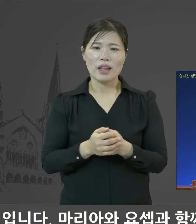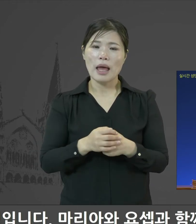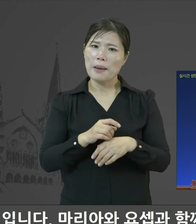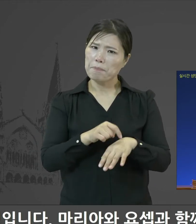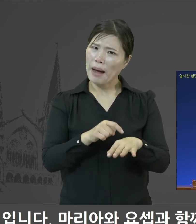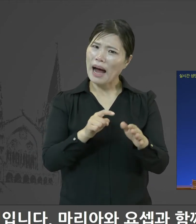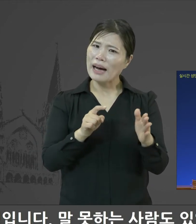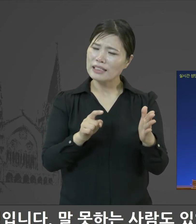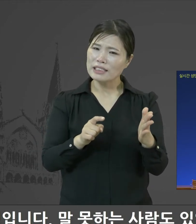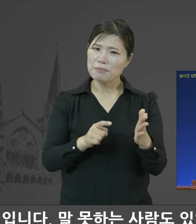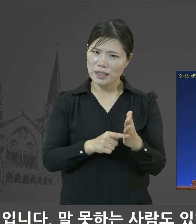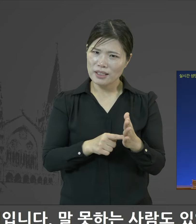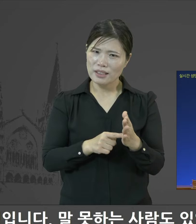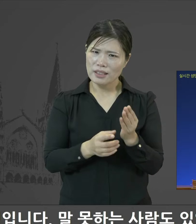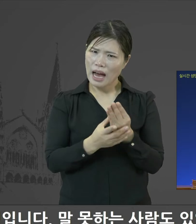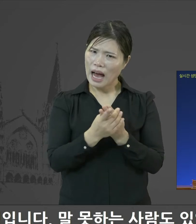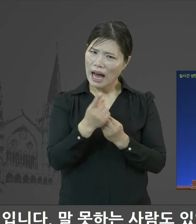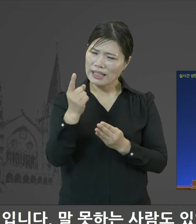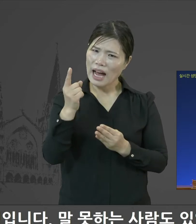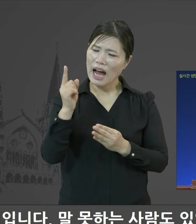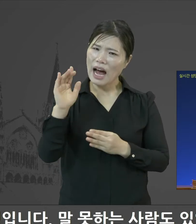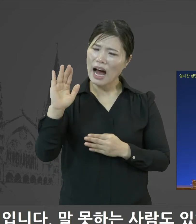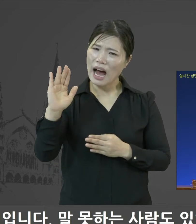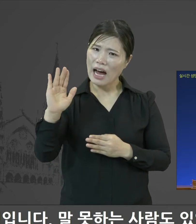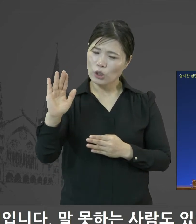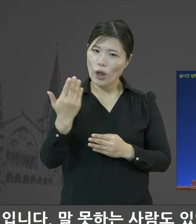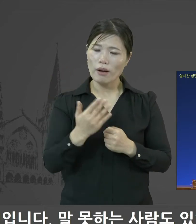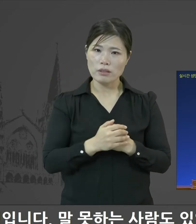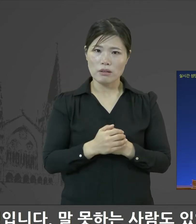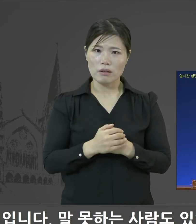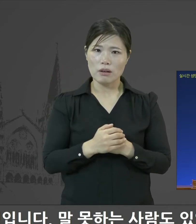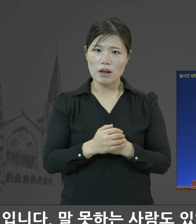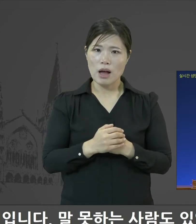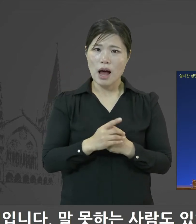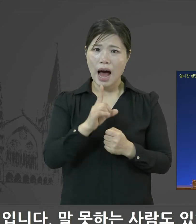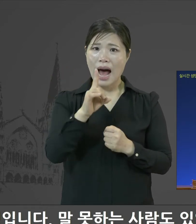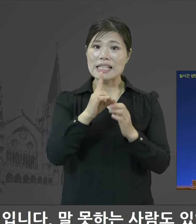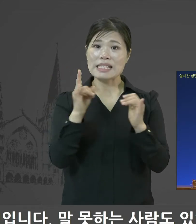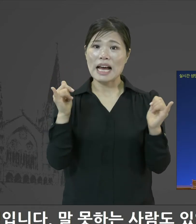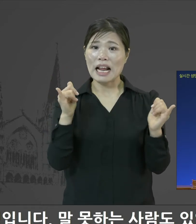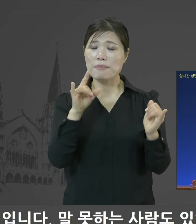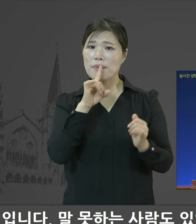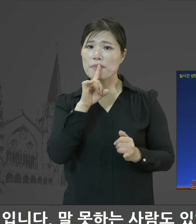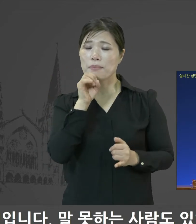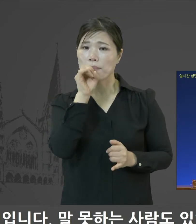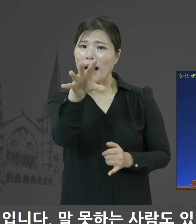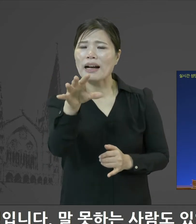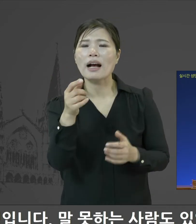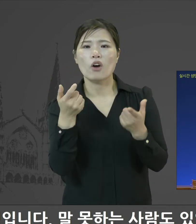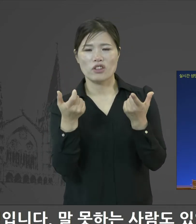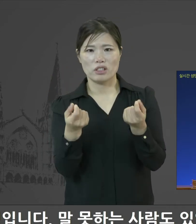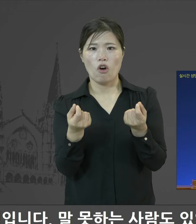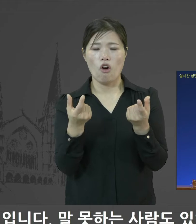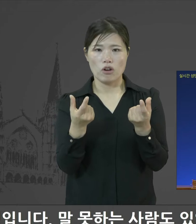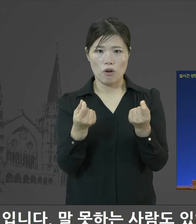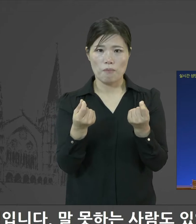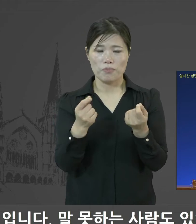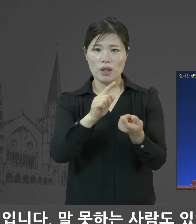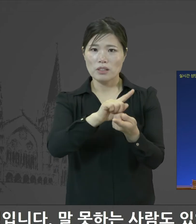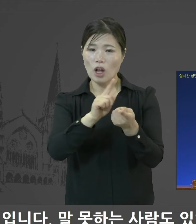마음이 하나 되어서 한 입으로 말하는 것처럼 자신들이 경험한 것을